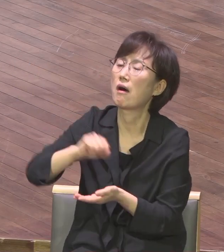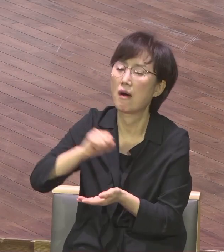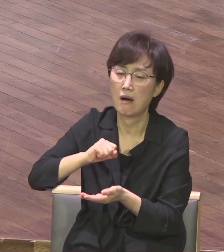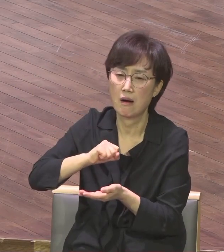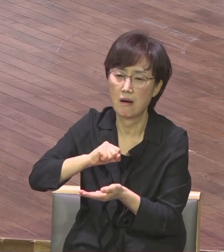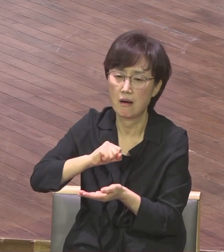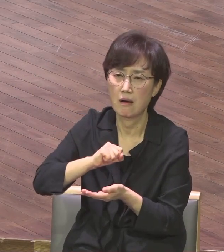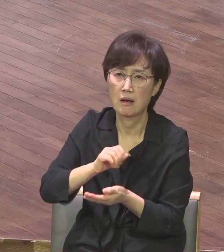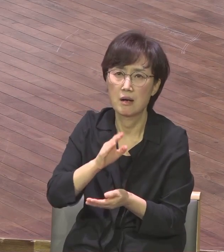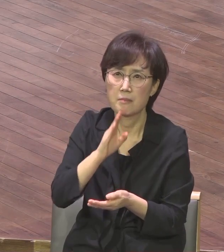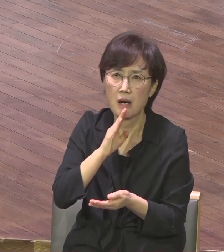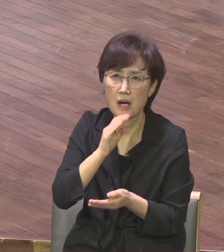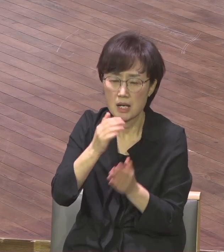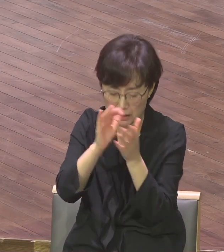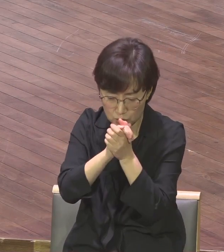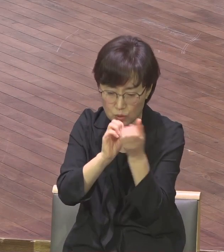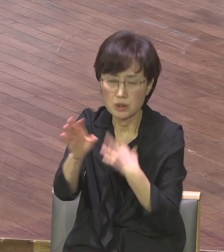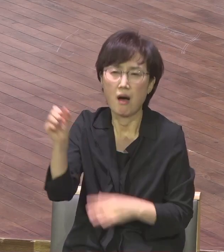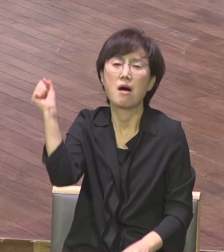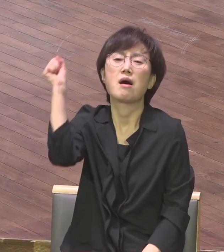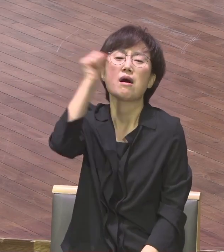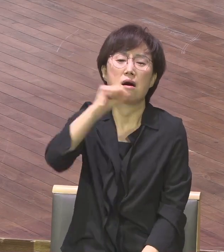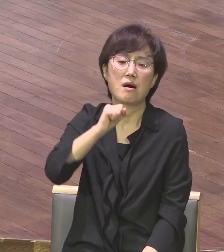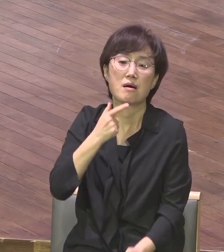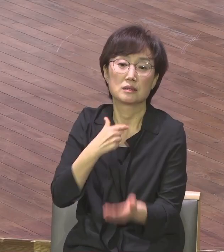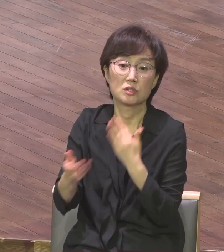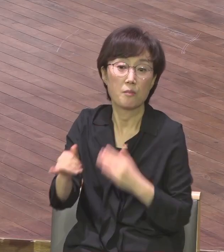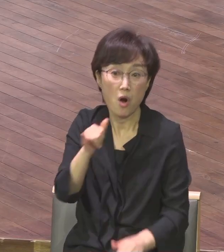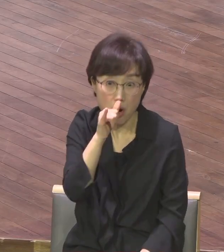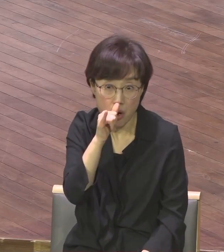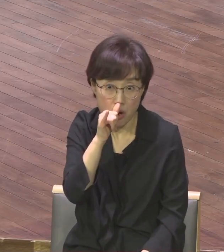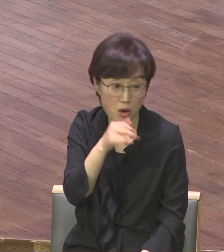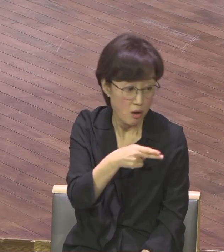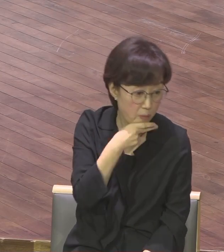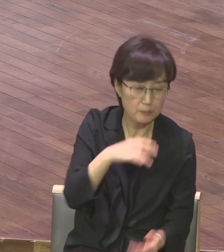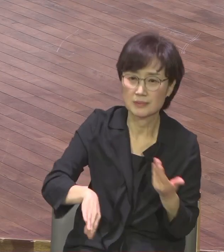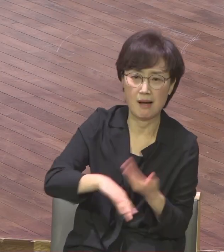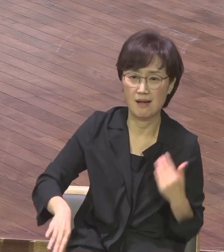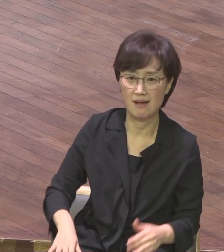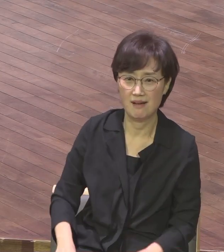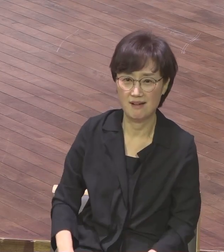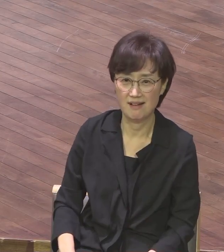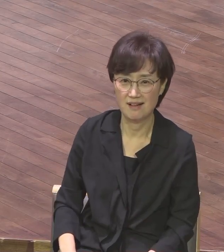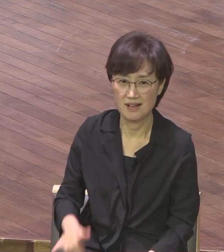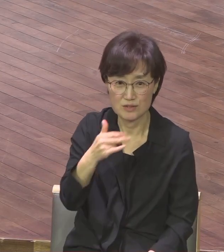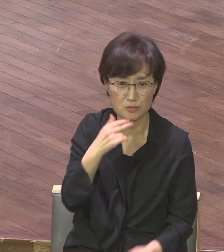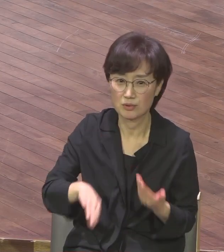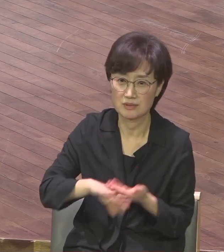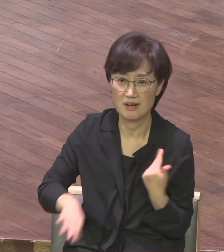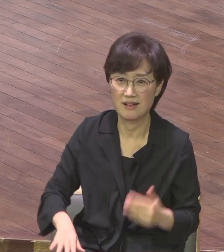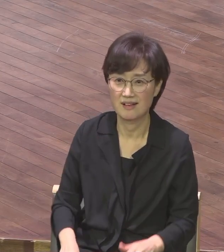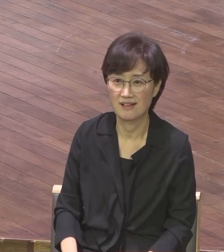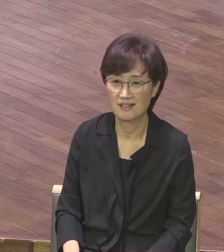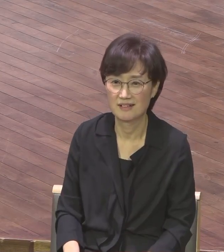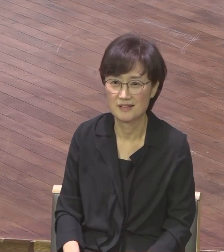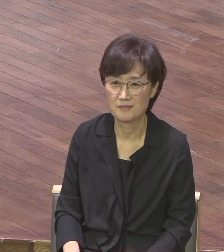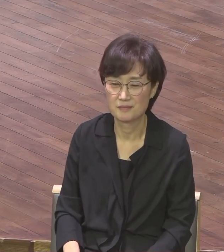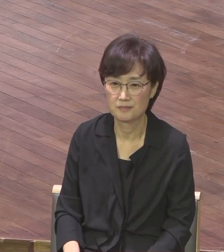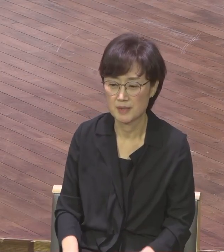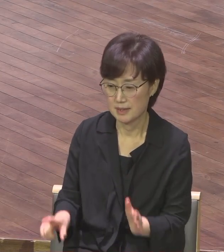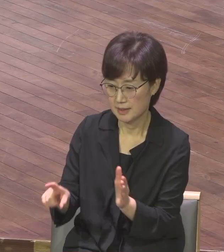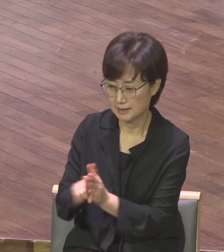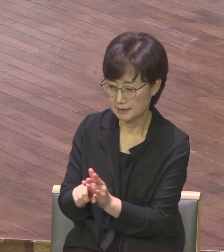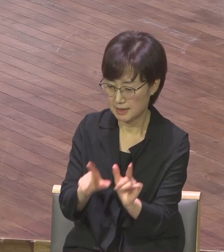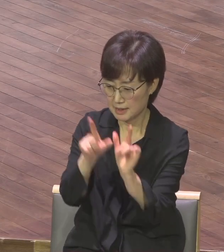이것이 있는 사람과 없는 사람은 다르지요. 말이 다르지요. 신앙생활